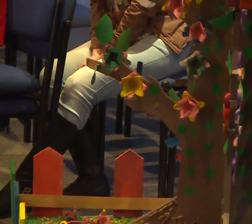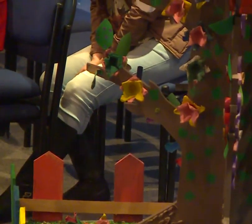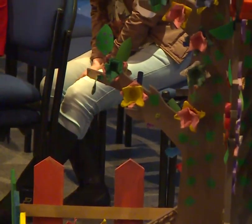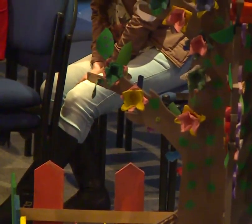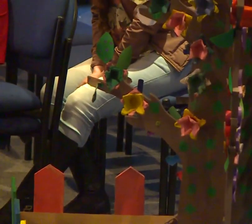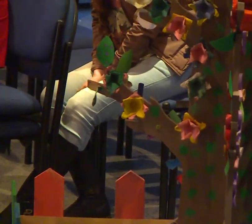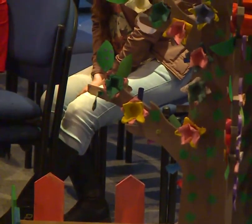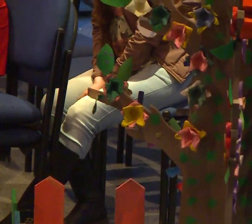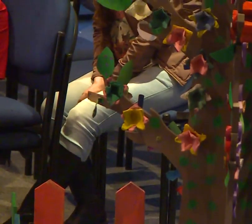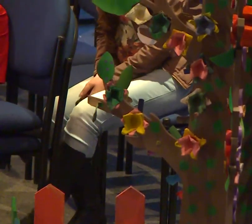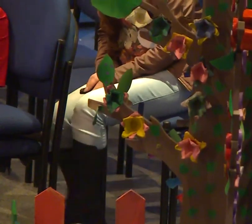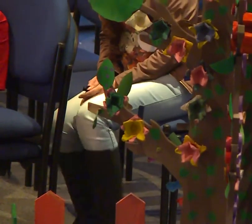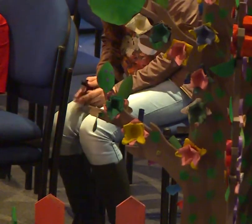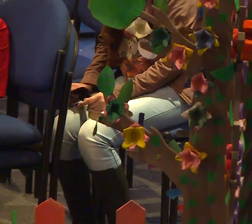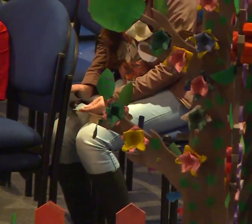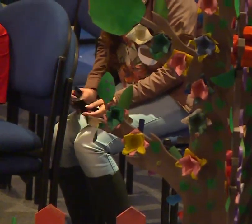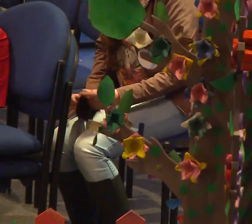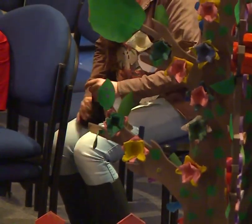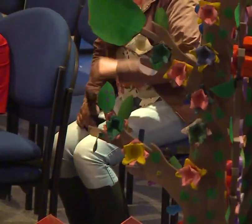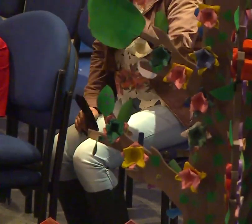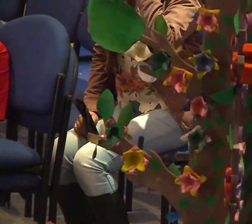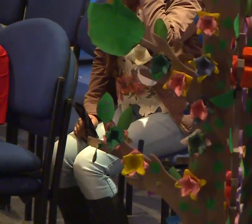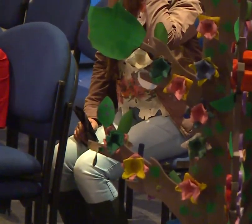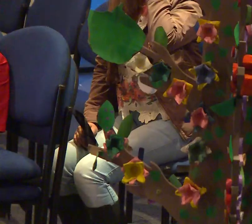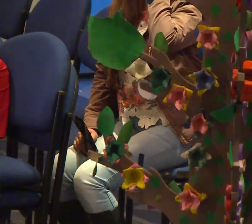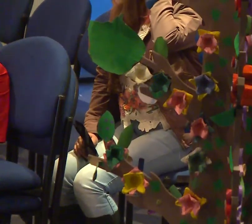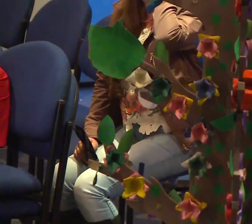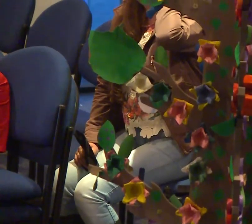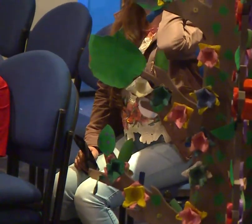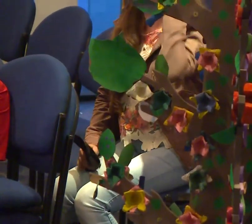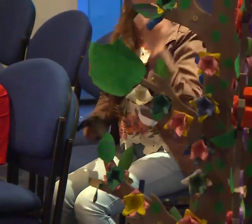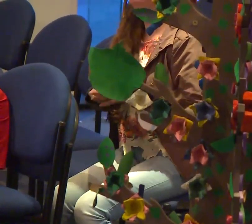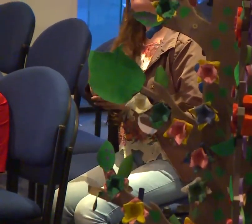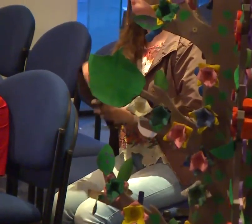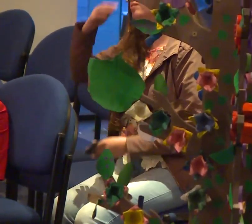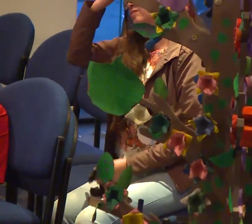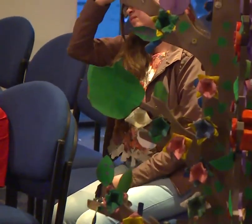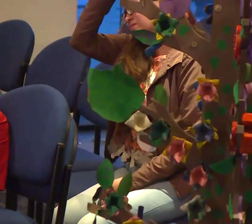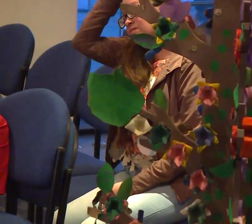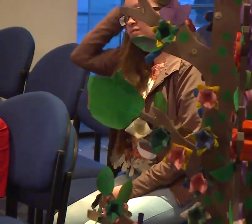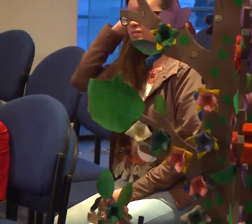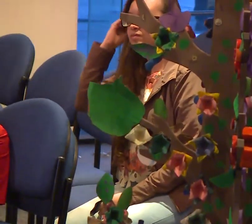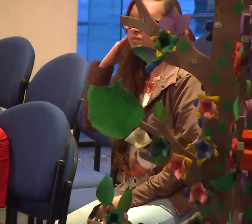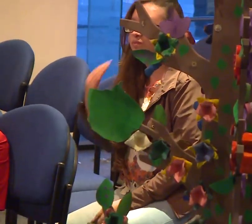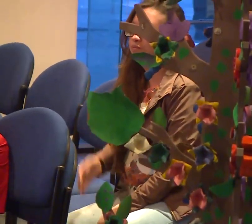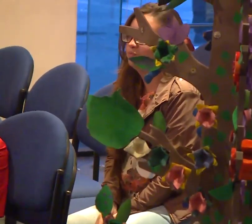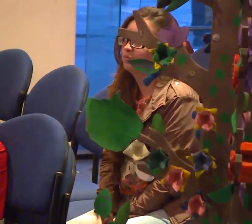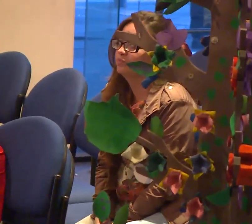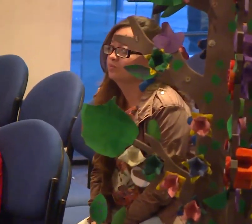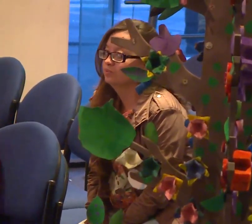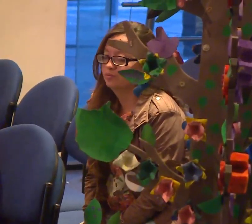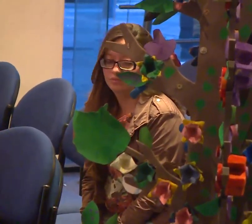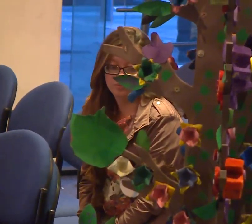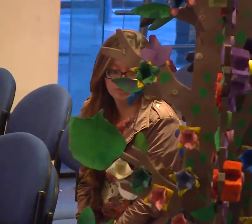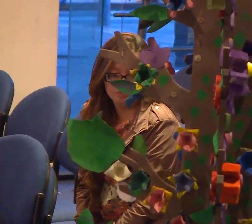Aquí podemos ver cómo todo ese proceso creador. Bueno, les voy a mostrar más bien aquí para que nos den